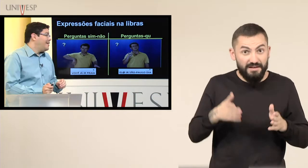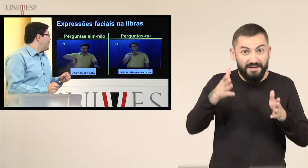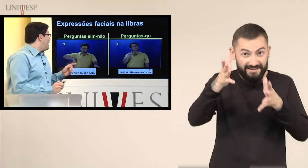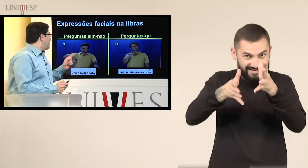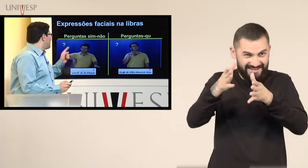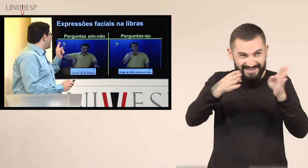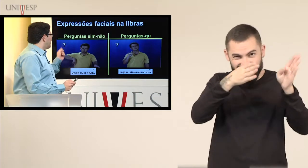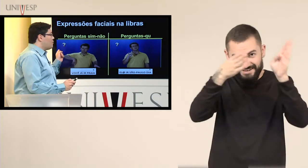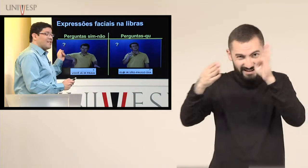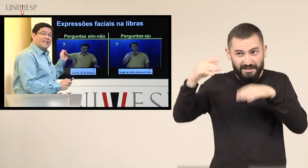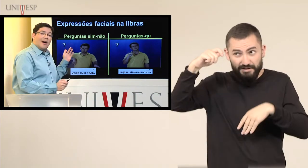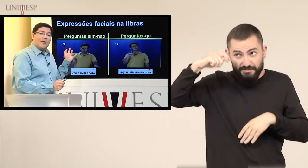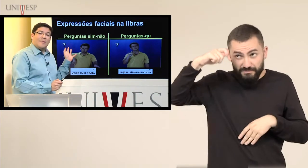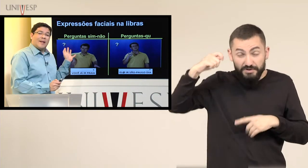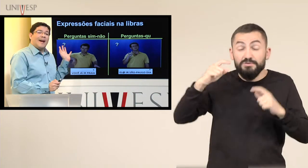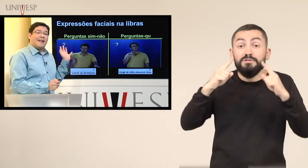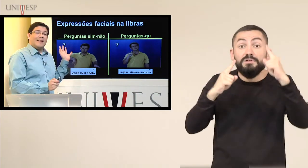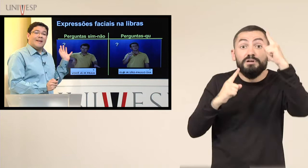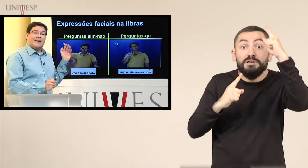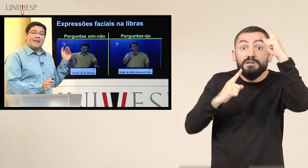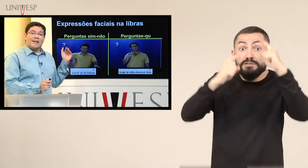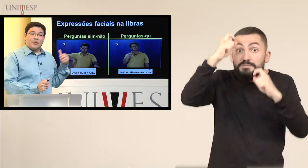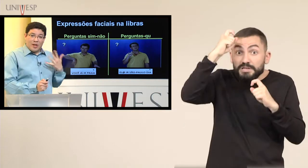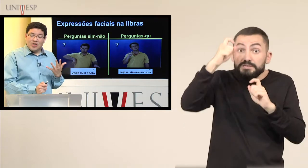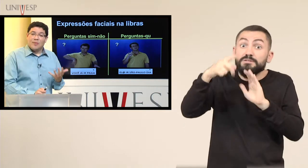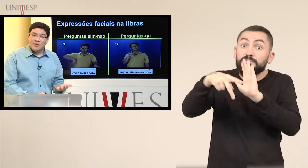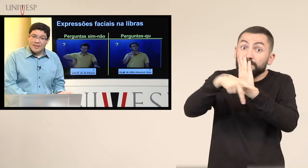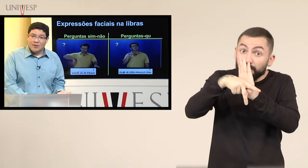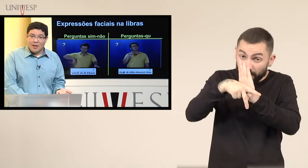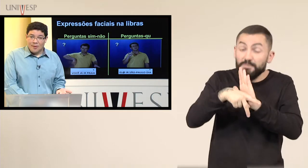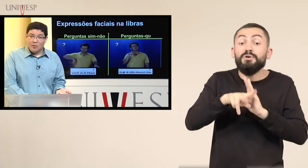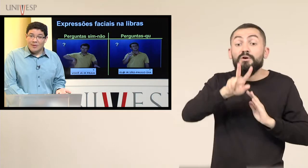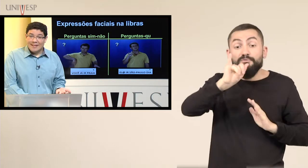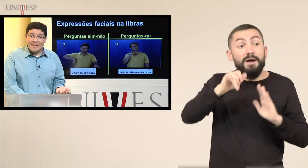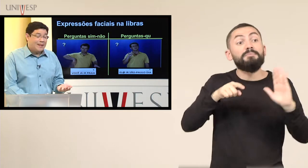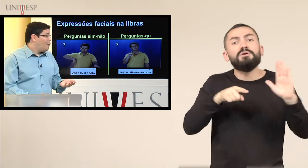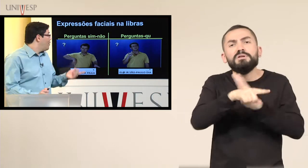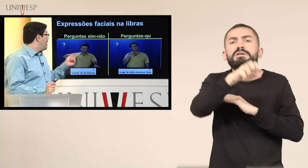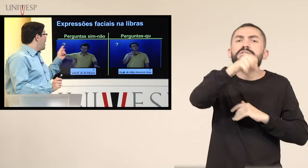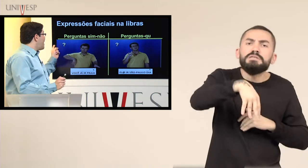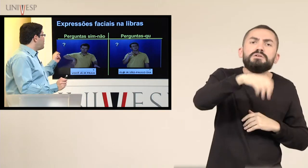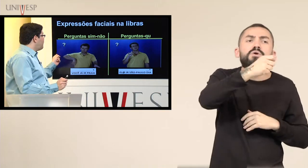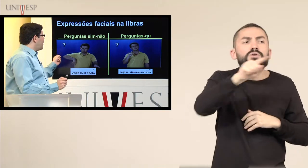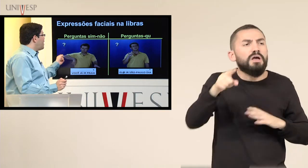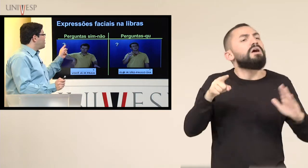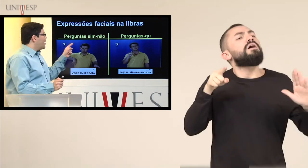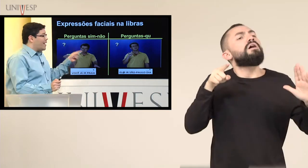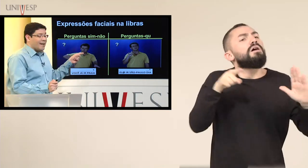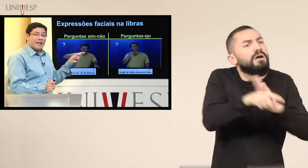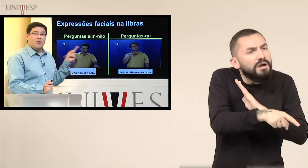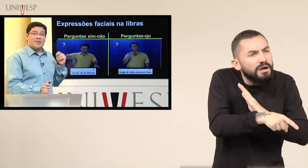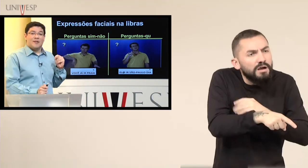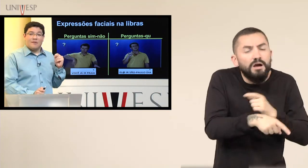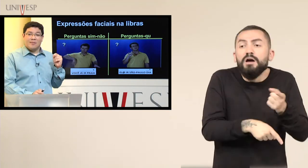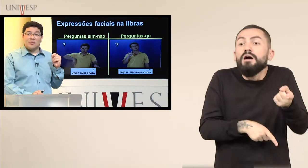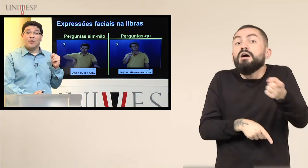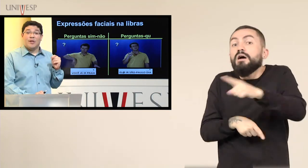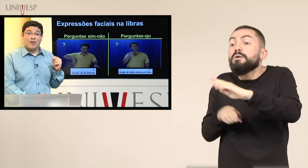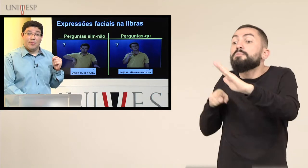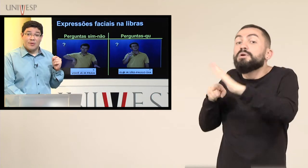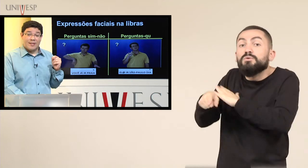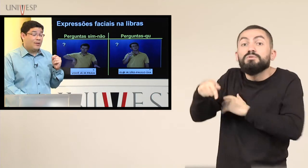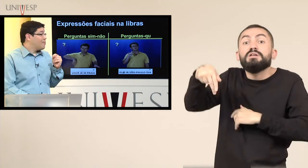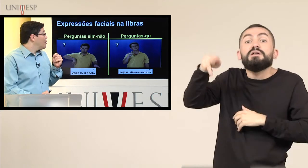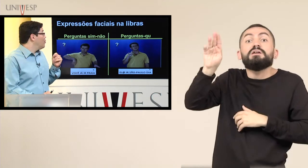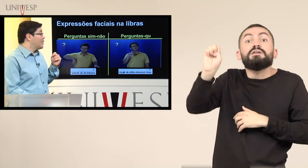Reparem que a expressão facial empregada durante a produção da pergunta sim, não é diferente daquela que observamos durante